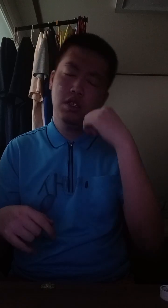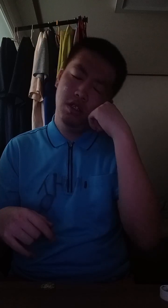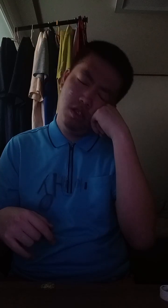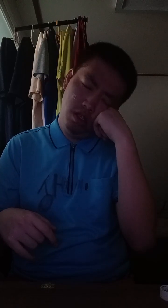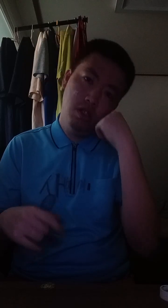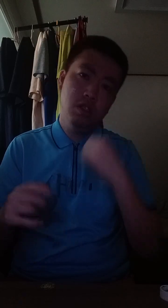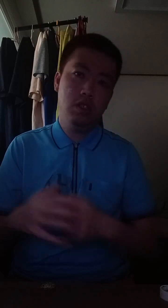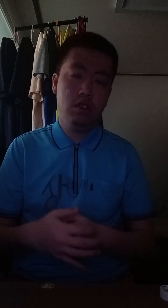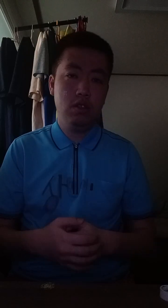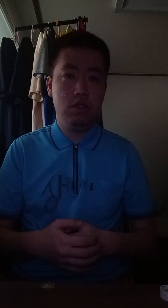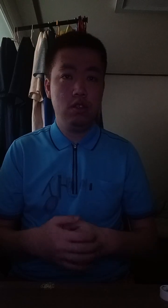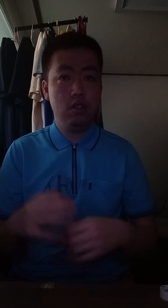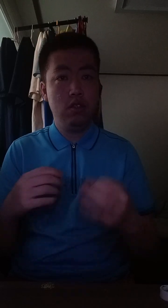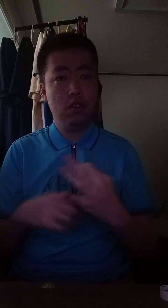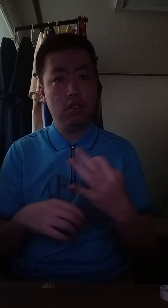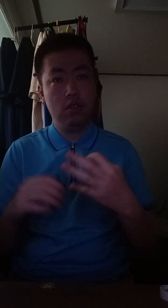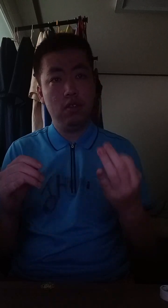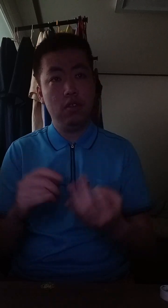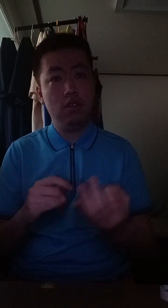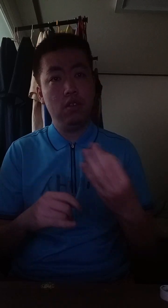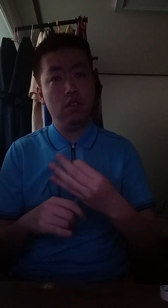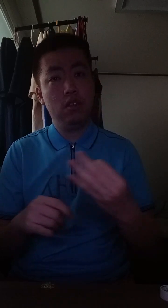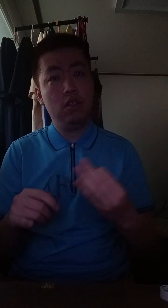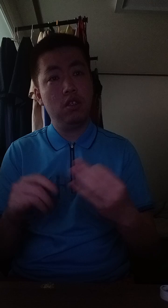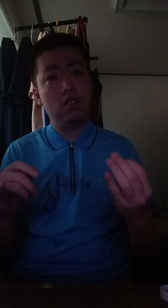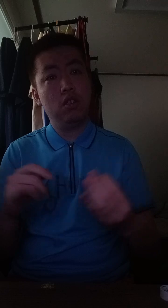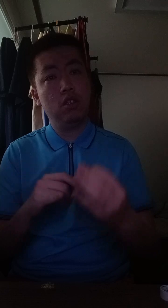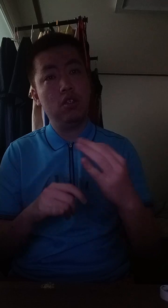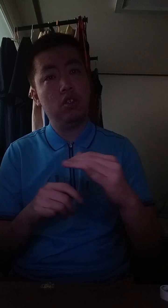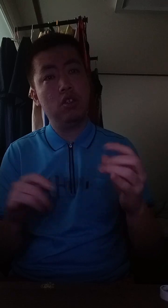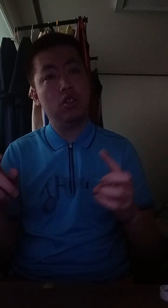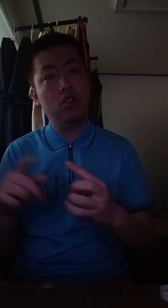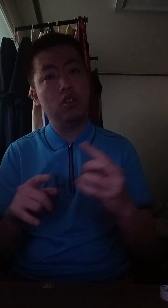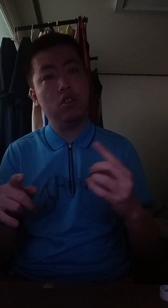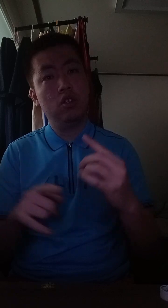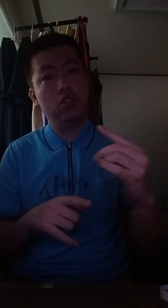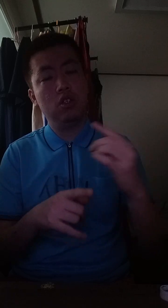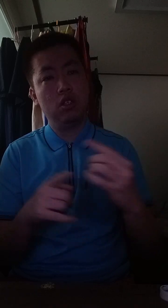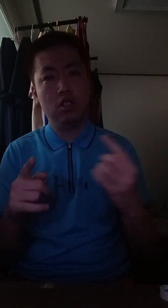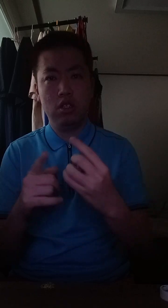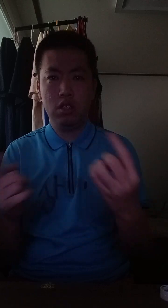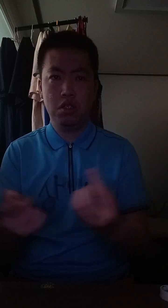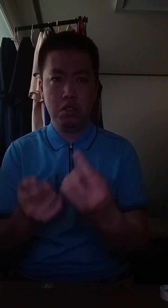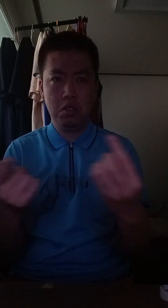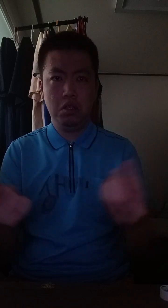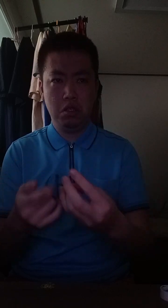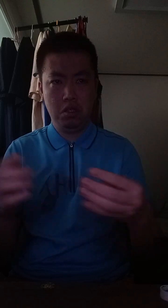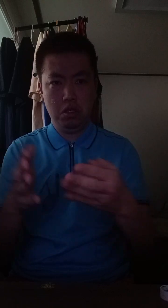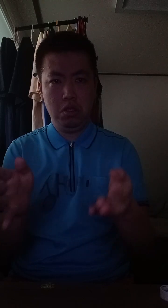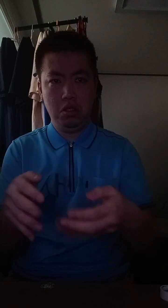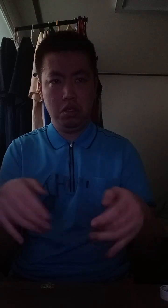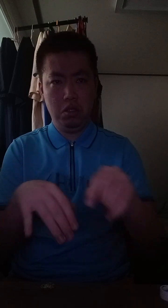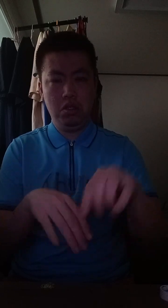들었습니다. 어제 저녁 8시 30분쯤 지하철 4호선 한대항역 당고개행 선로에서